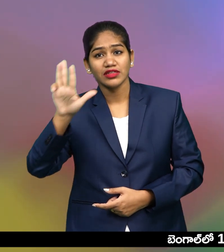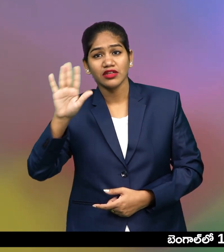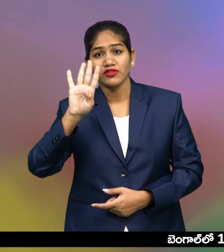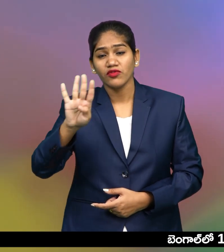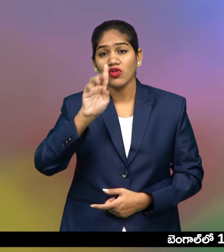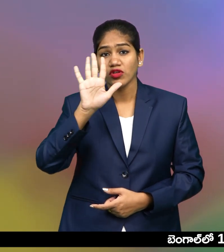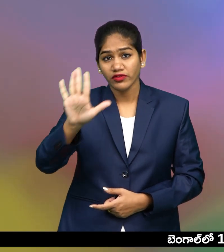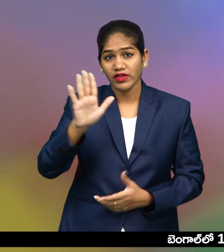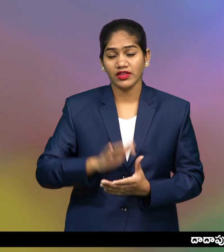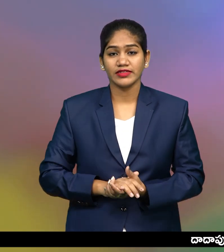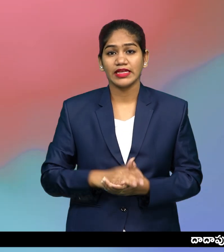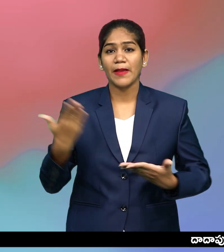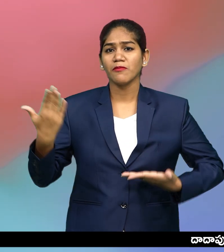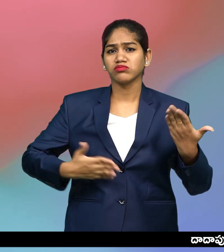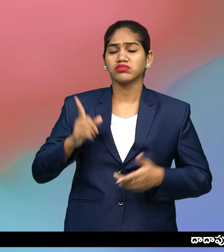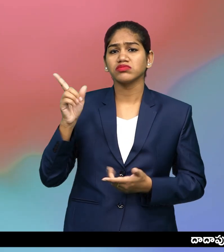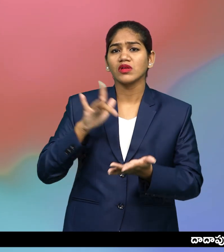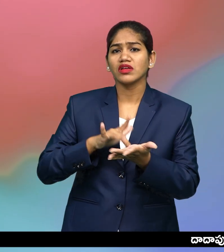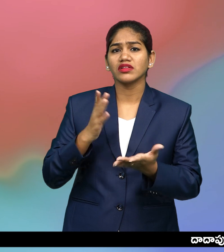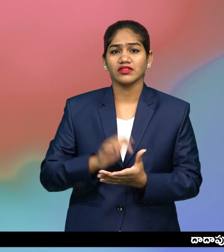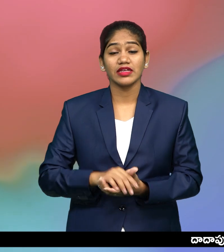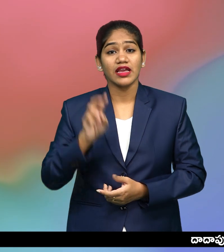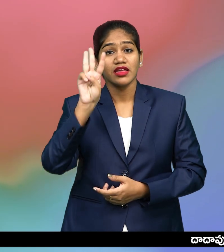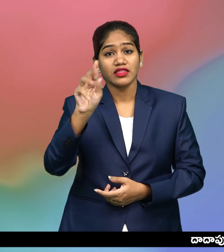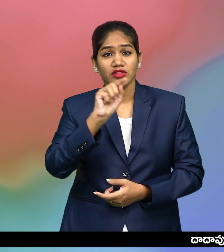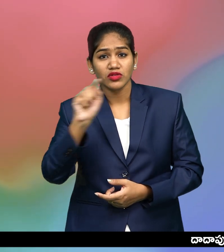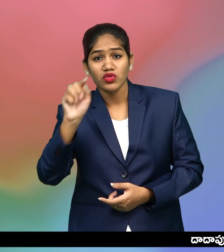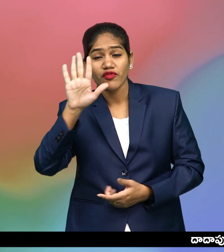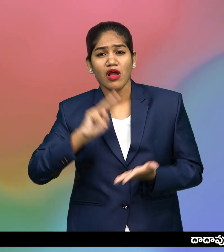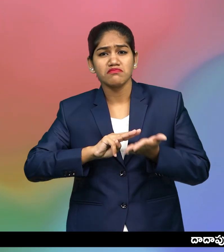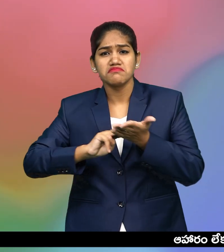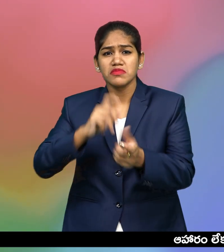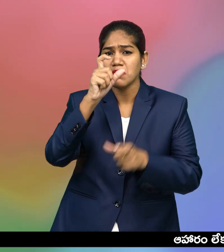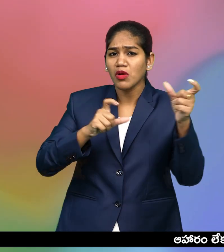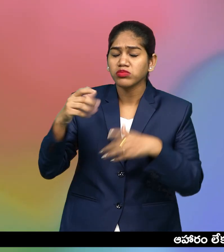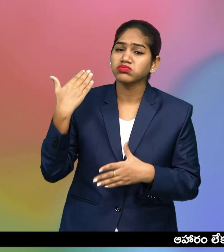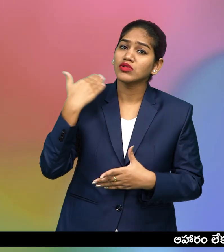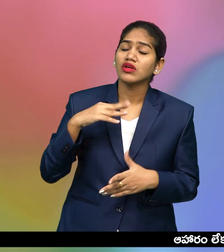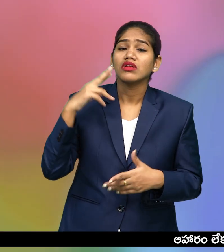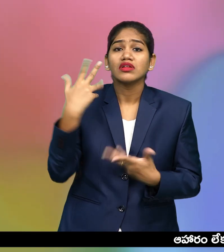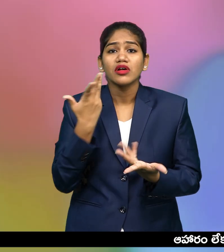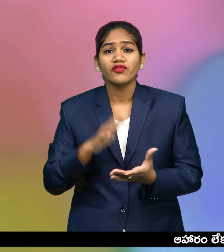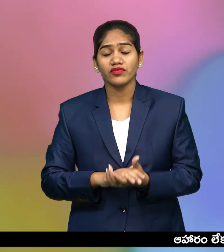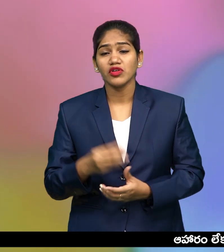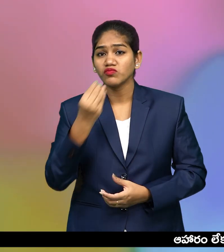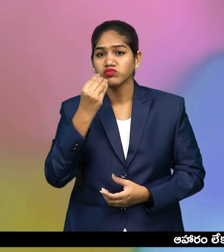1945 మధ్యకాలంలో దాదాపు 3 నుంచి 5 మిలియన్ల మంది ఆహారం లేకపోవడంతో మరణించారు.